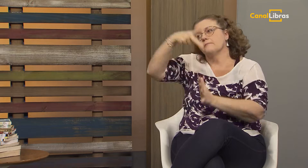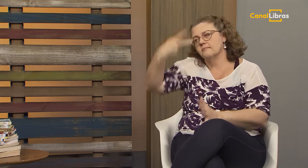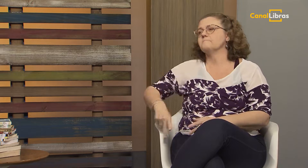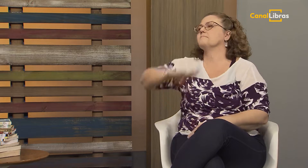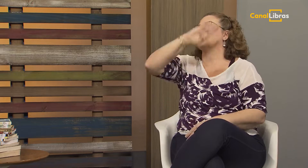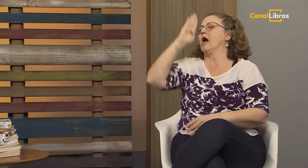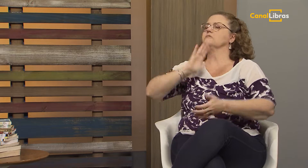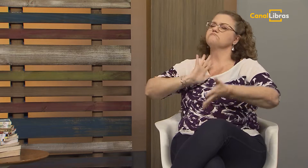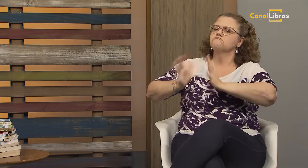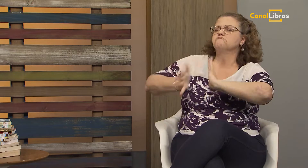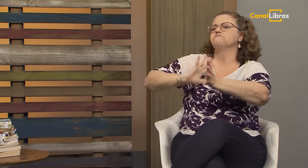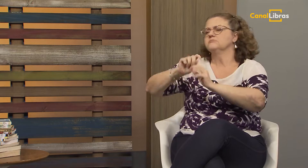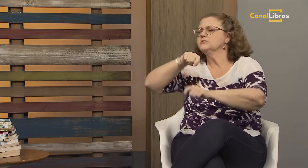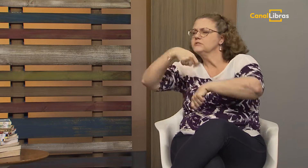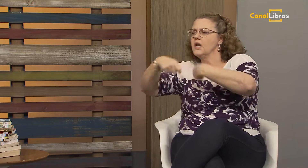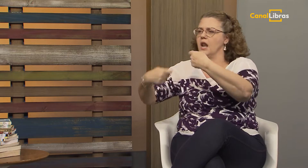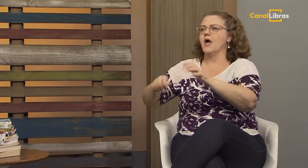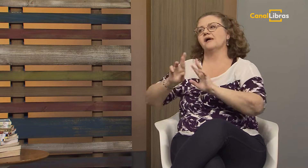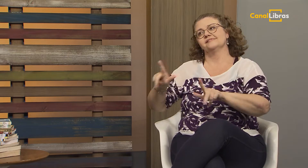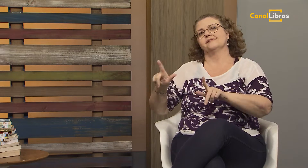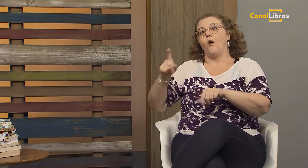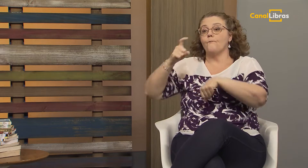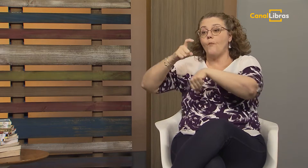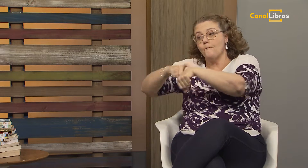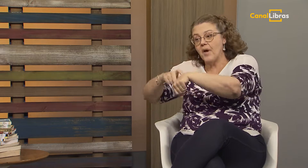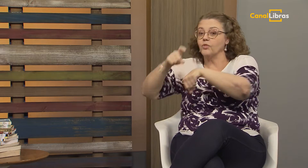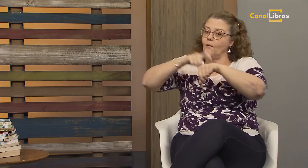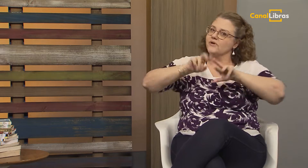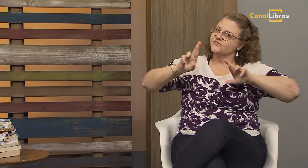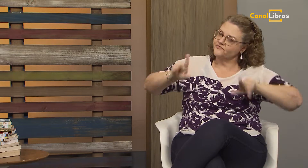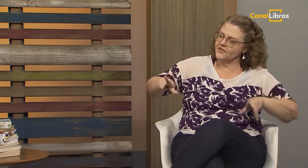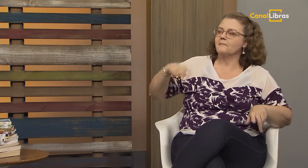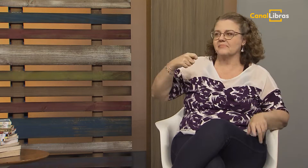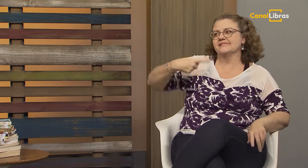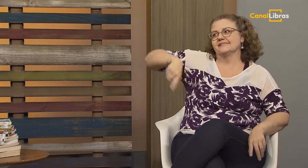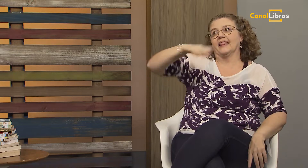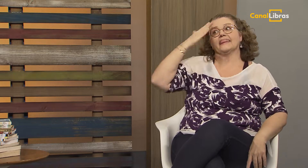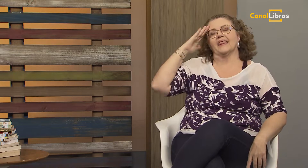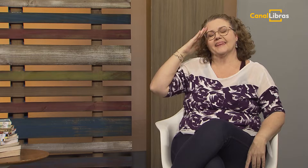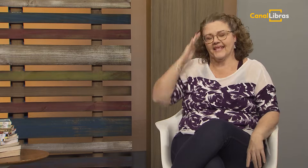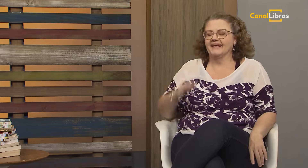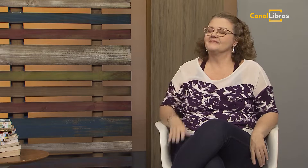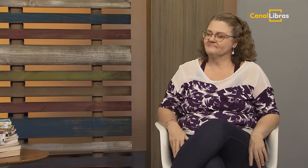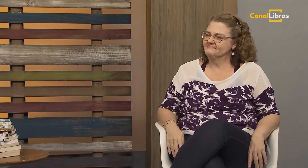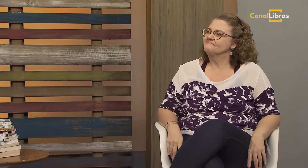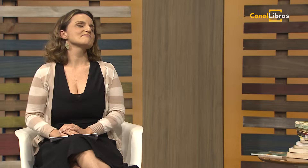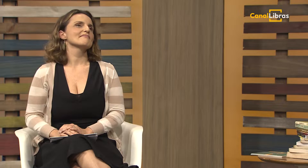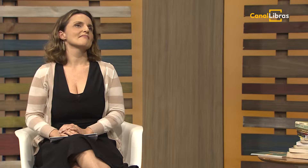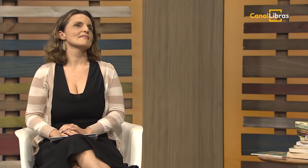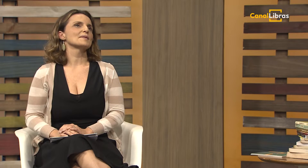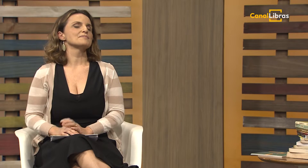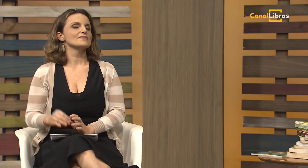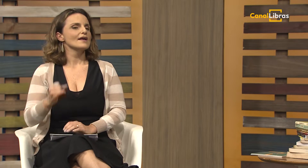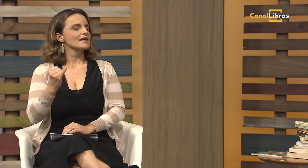língua brasileira de sinais e seus respectivos sinais. São dois contextos diferentes, mas é importante termos essa consciência. Importante